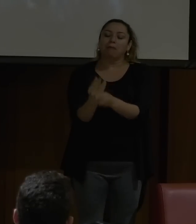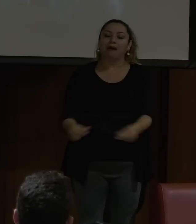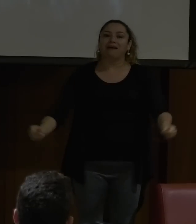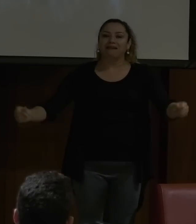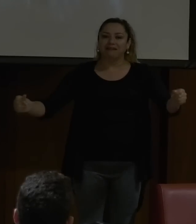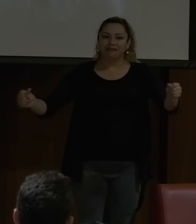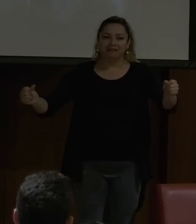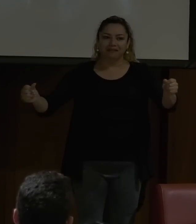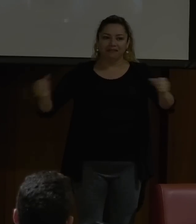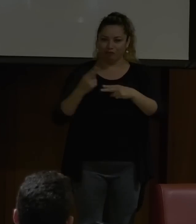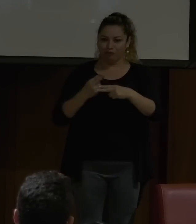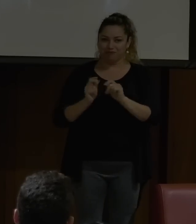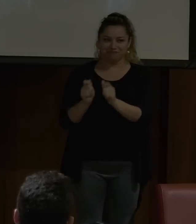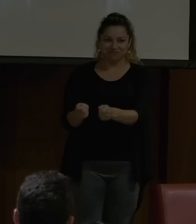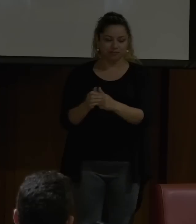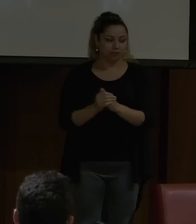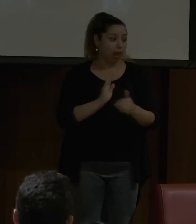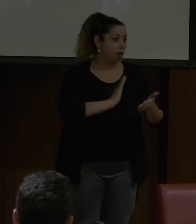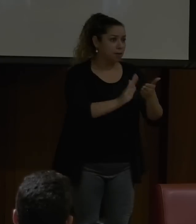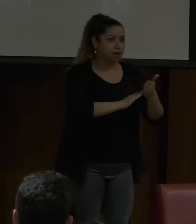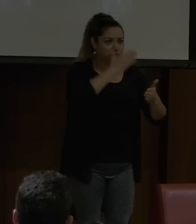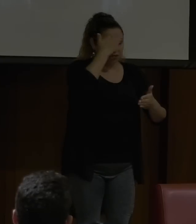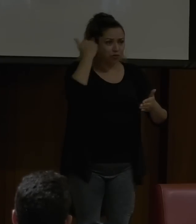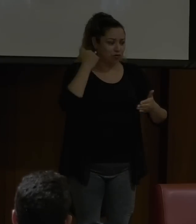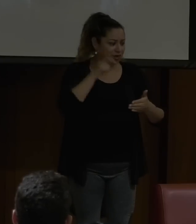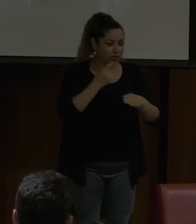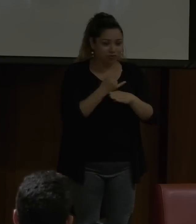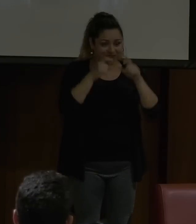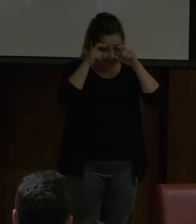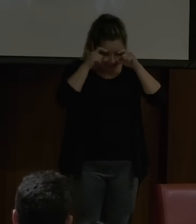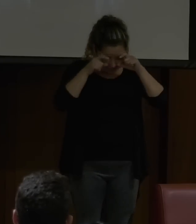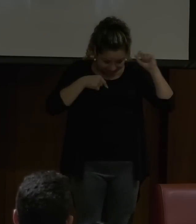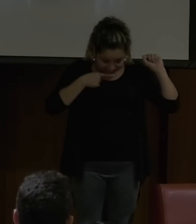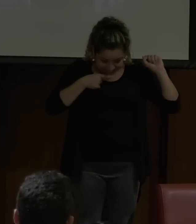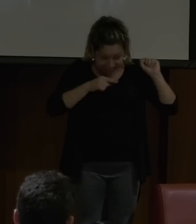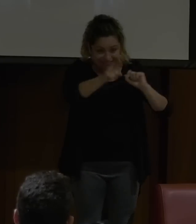Perdón. Se me olvida que debo usar gafas de vez en cuando.